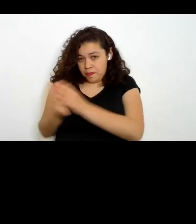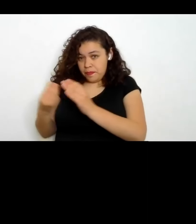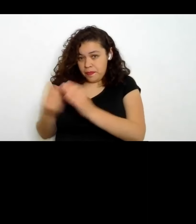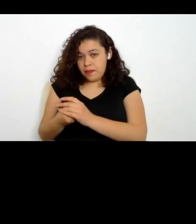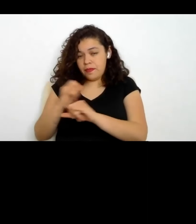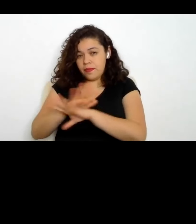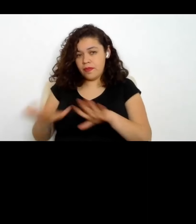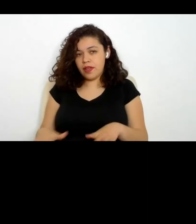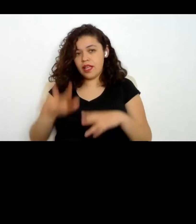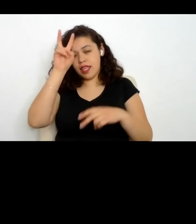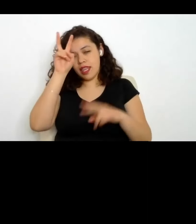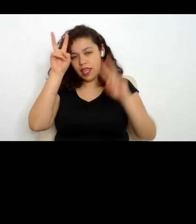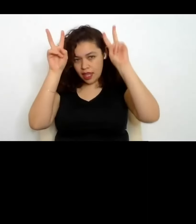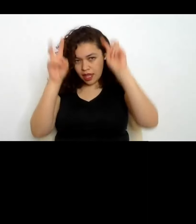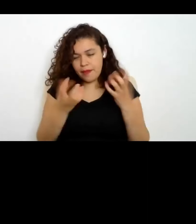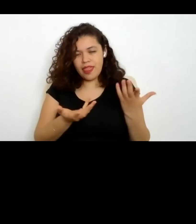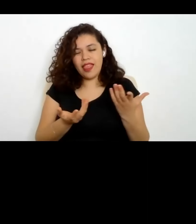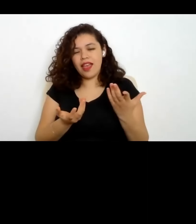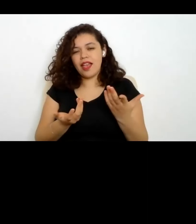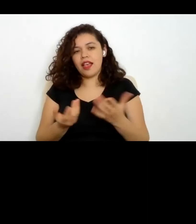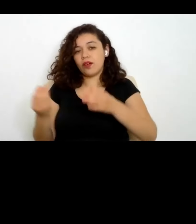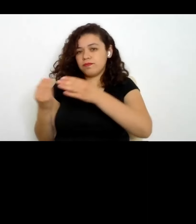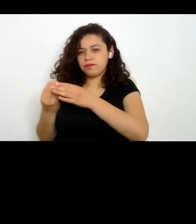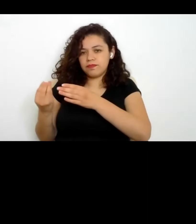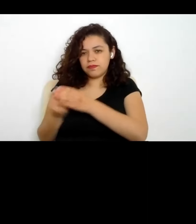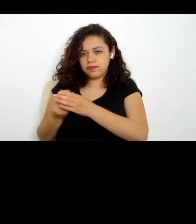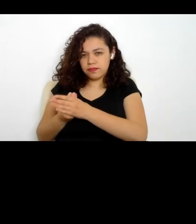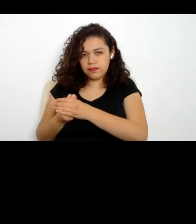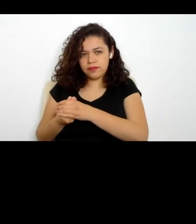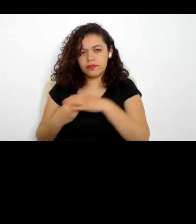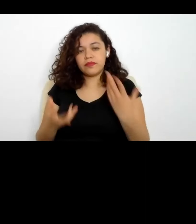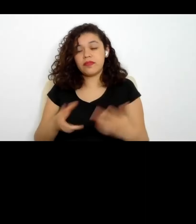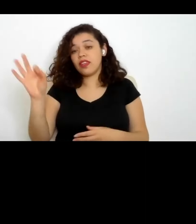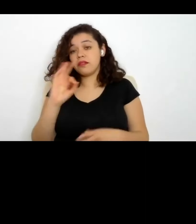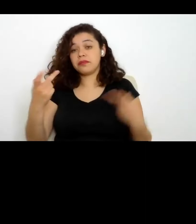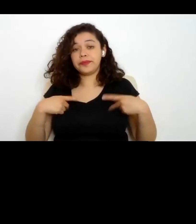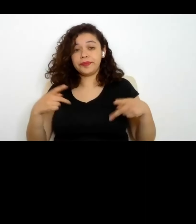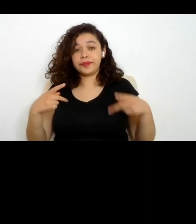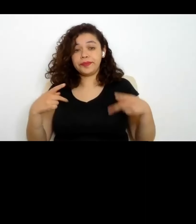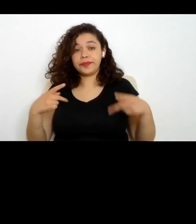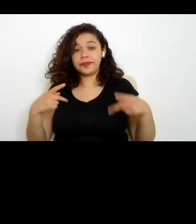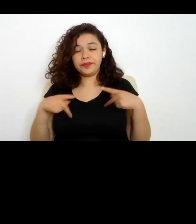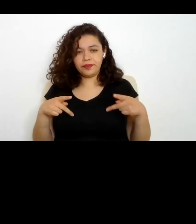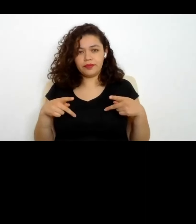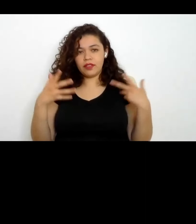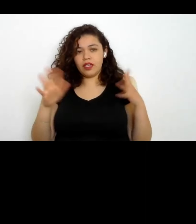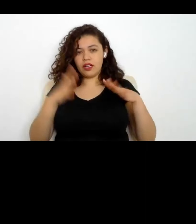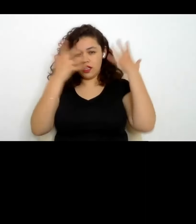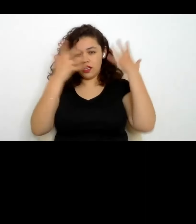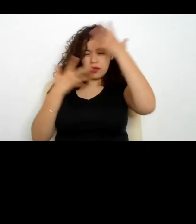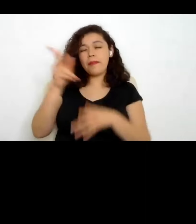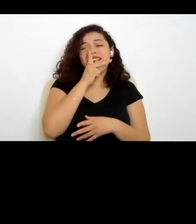tema de confidencialidad e incluso llega a haber ocasiones en que la gente confunde los